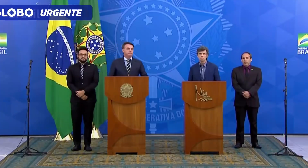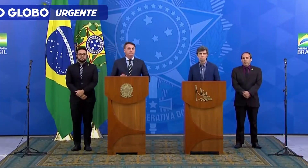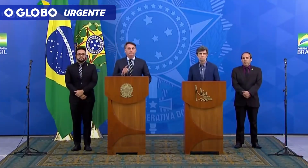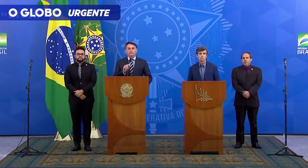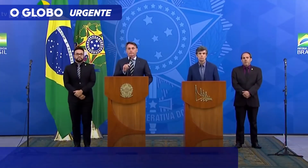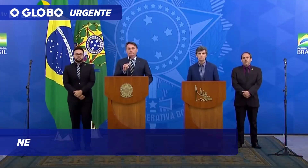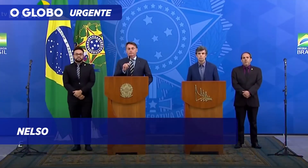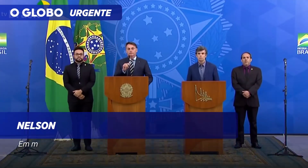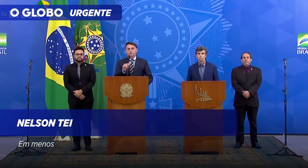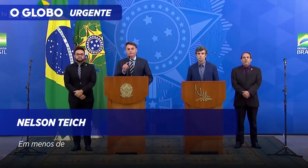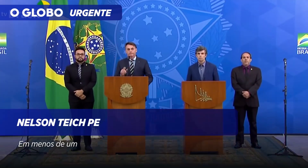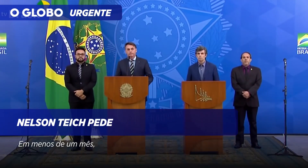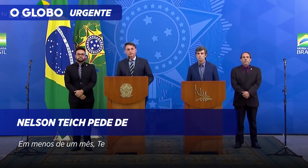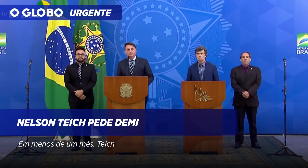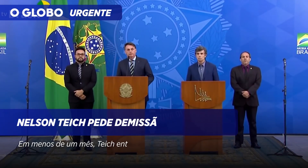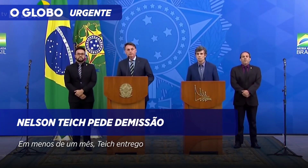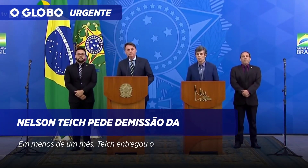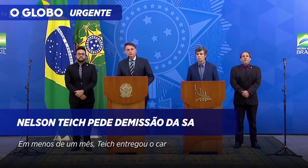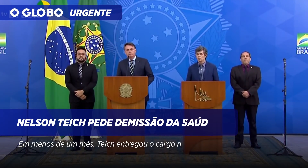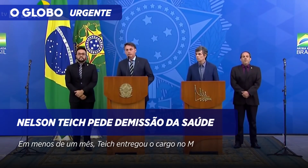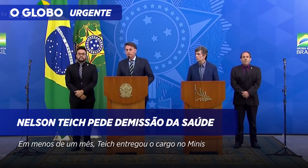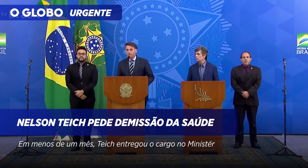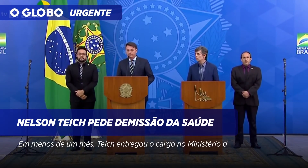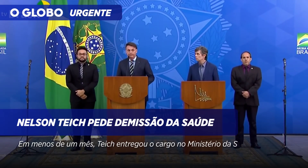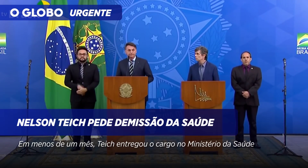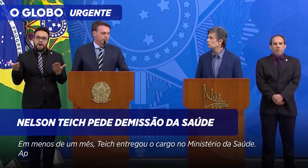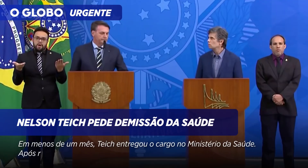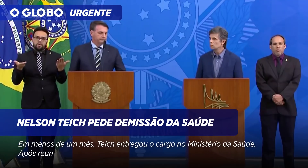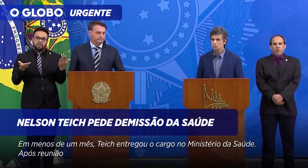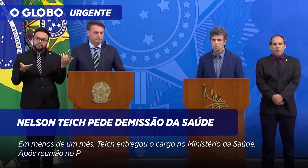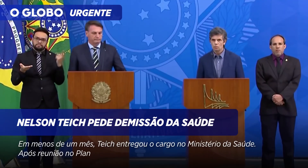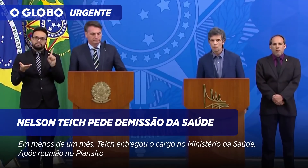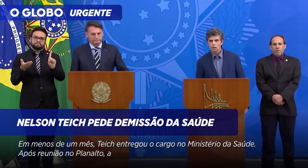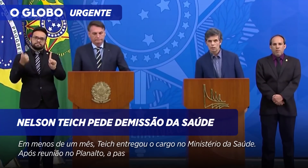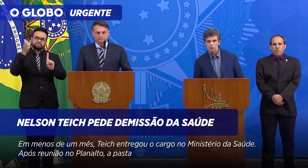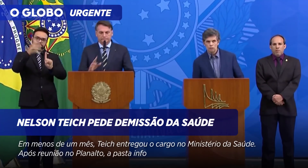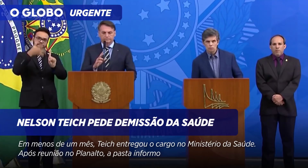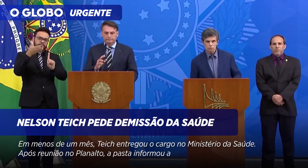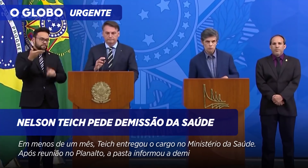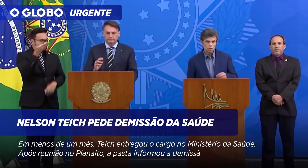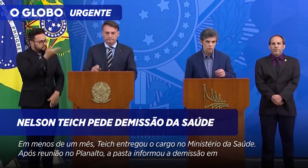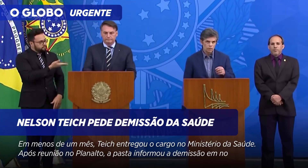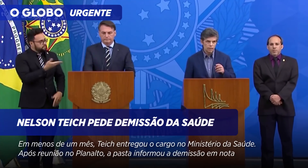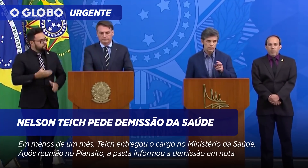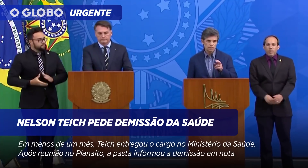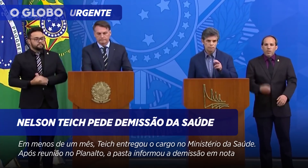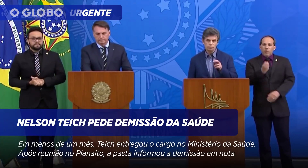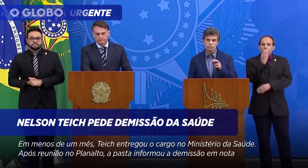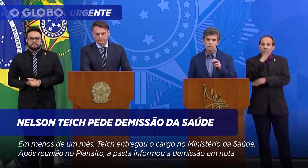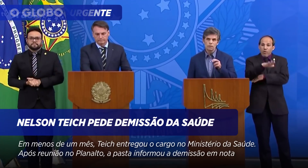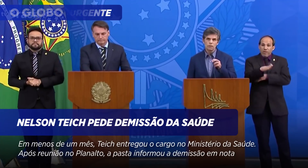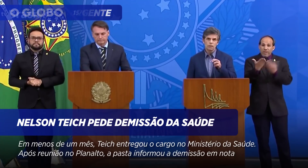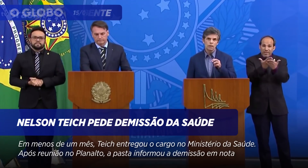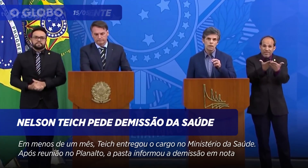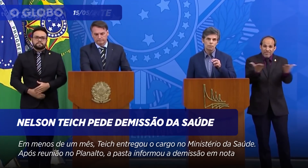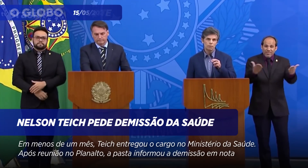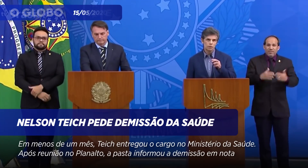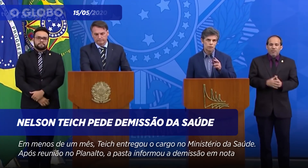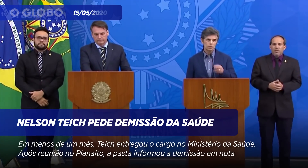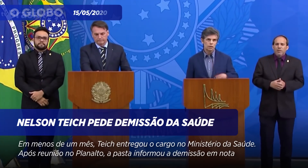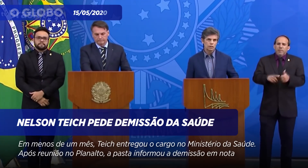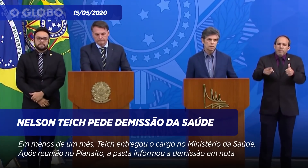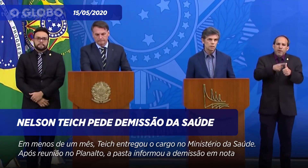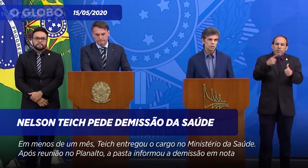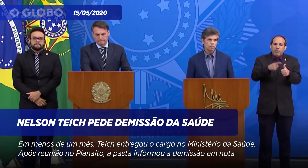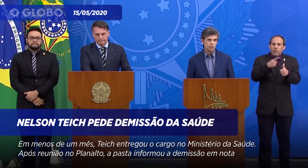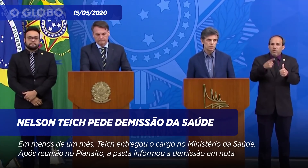e em menos de um mês em meio a crescentes índices de infecções de óbitos causados pela com 2019 no país o ministro